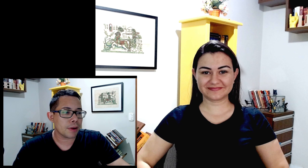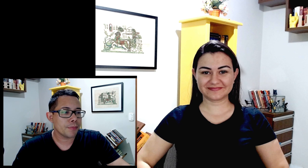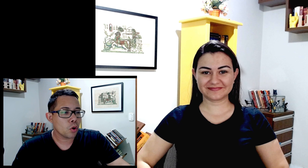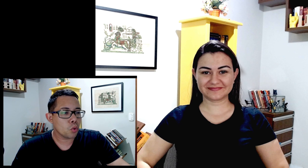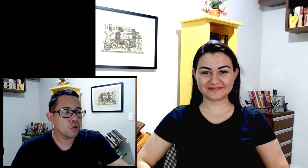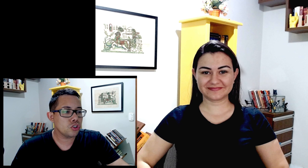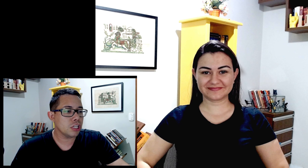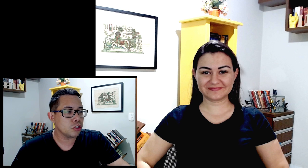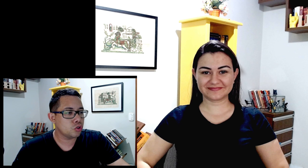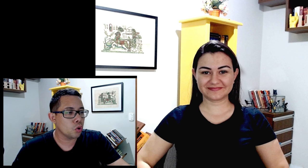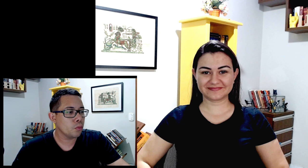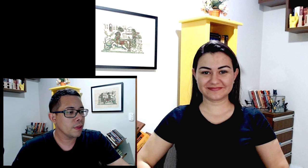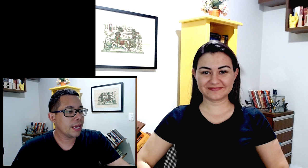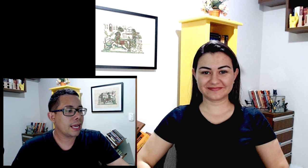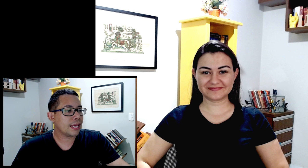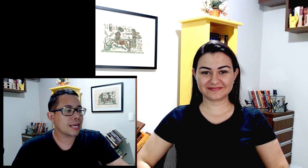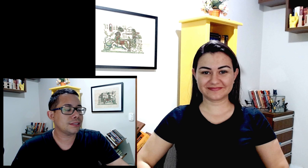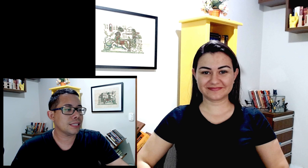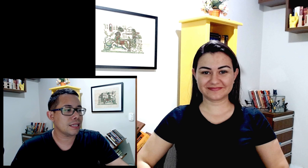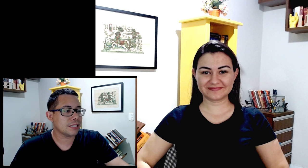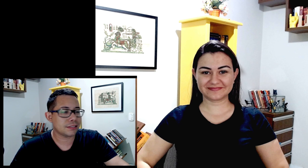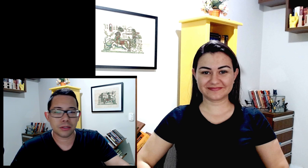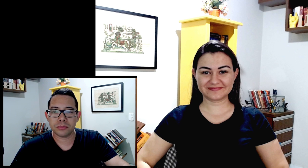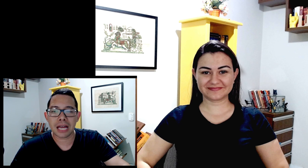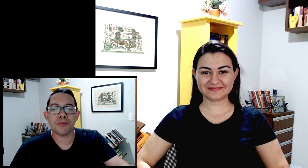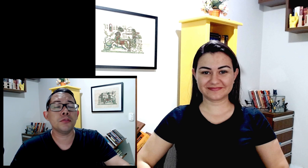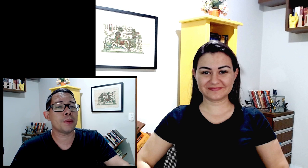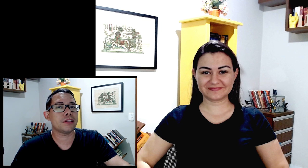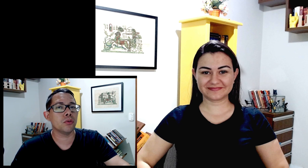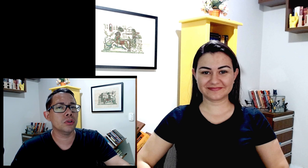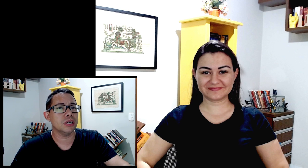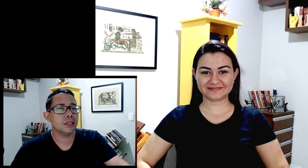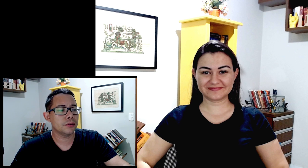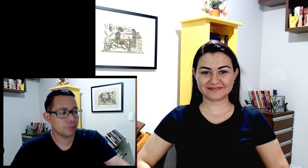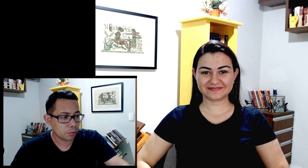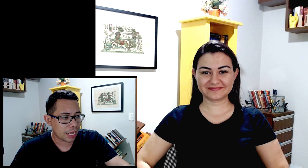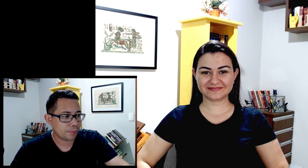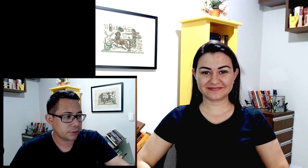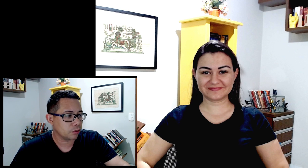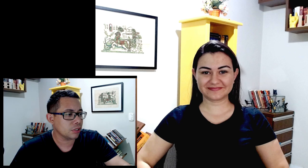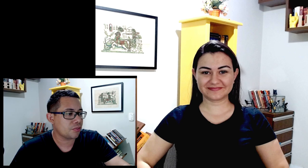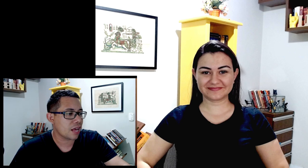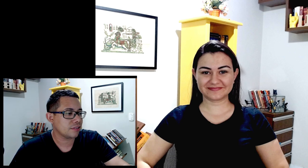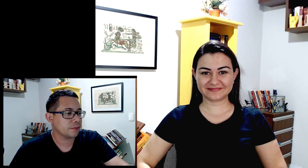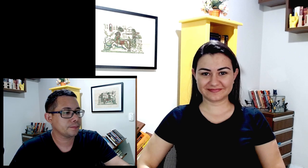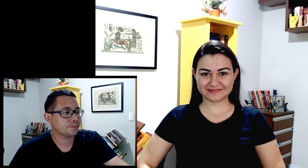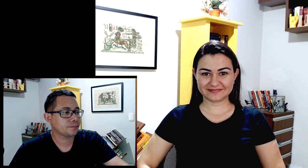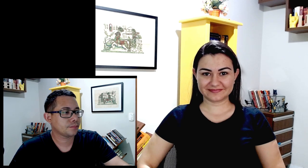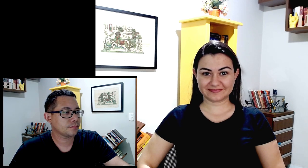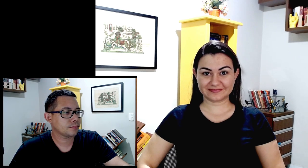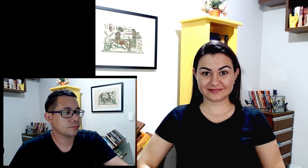aquele utilizou na sinalização tá bom para a segunda vamos lá segunda frase